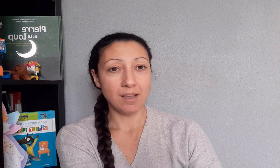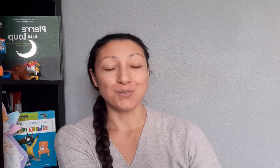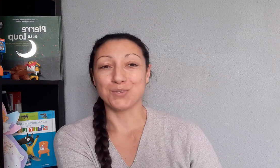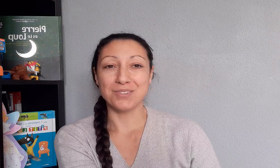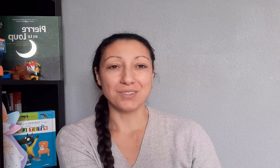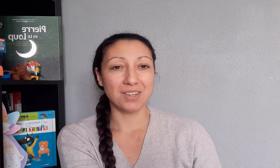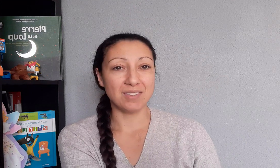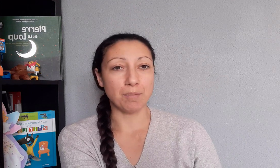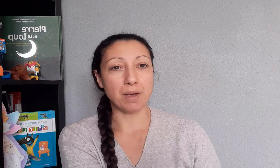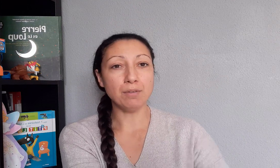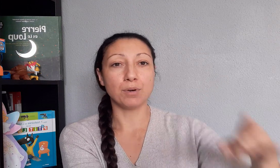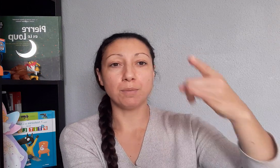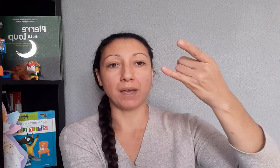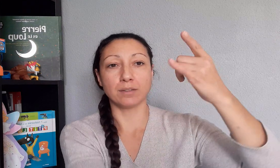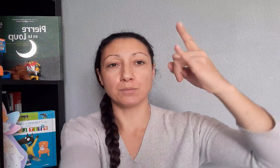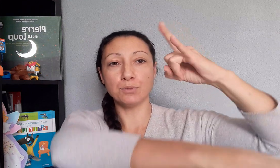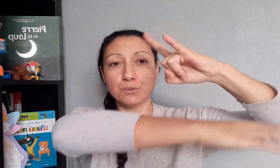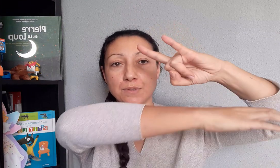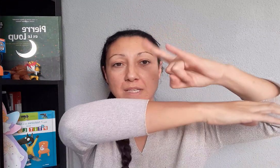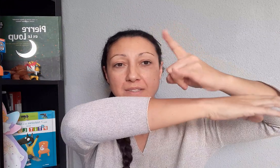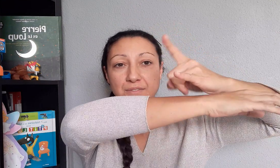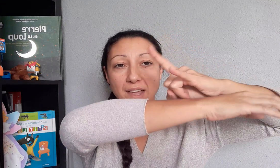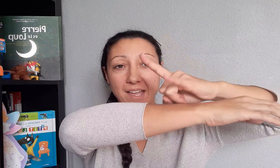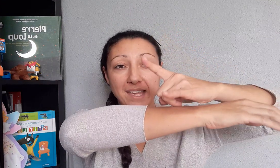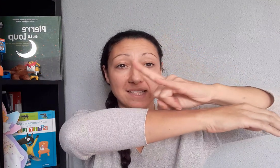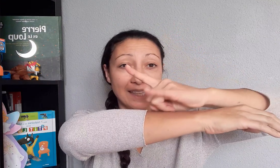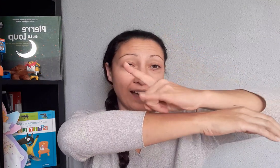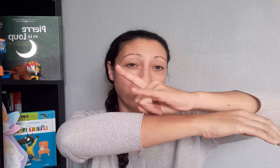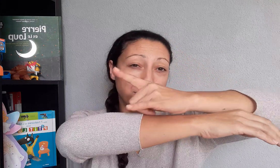Donc ça c'est très sympa, vous voyez par exemple juste ça, c'est faire escargot.